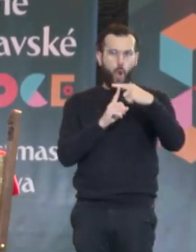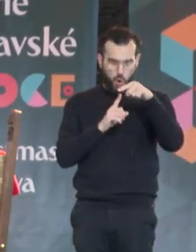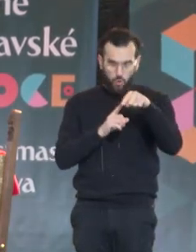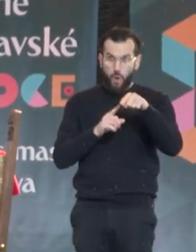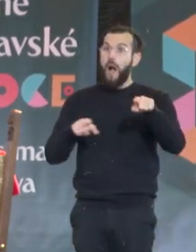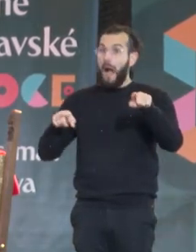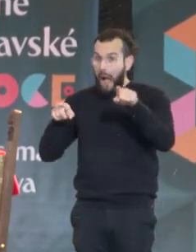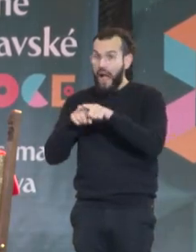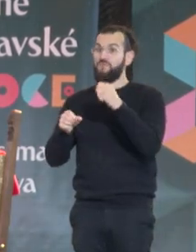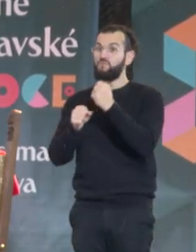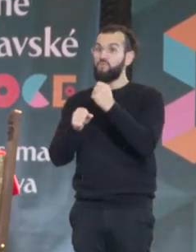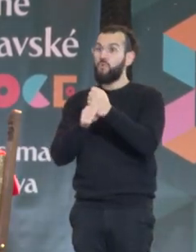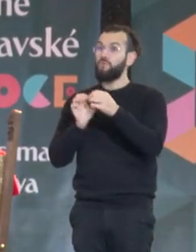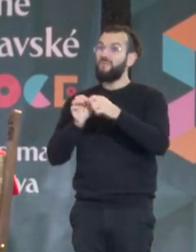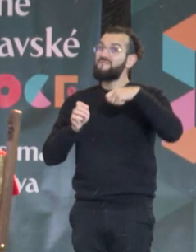ako film.